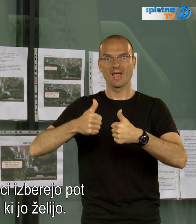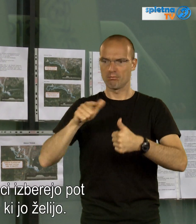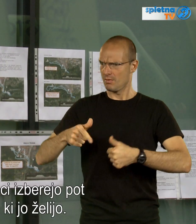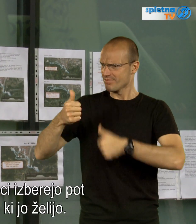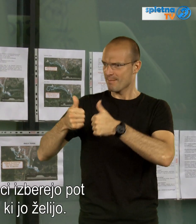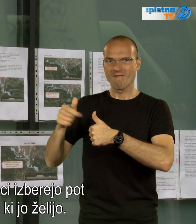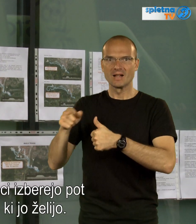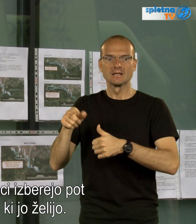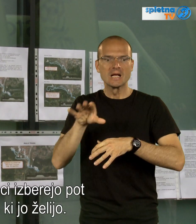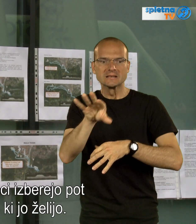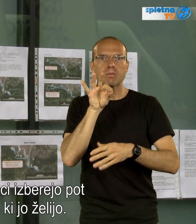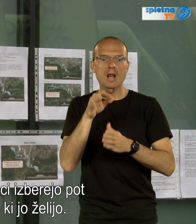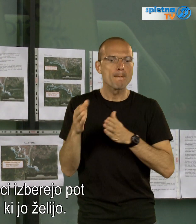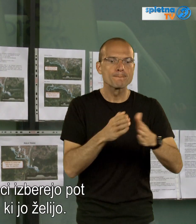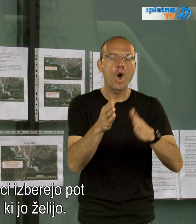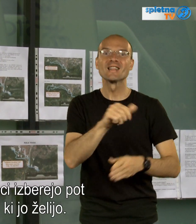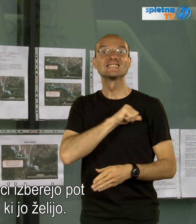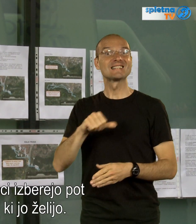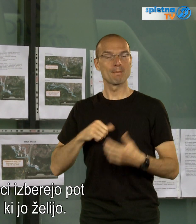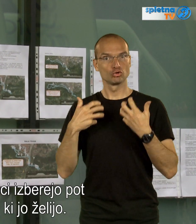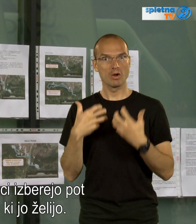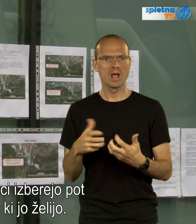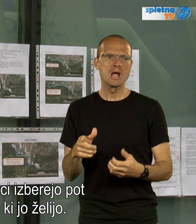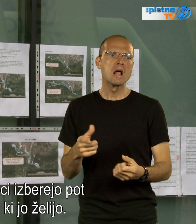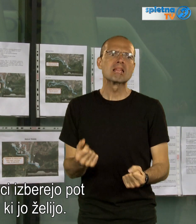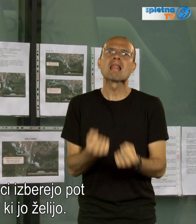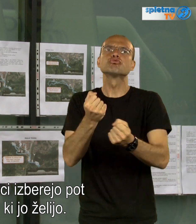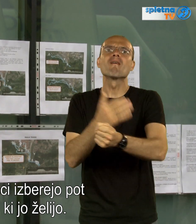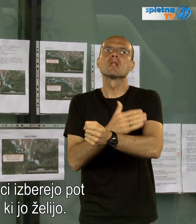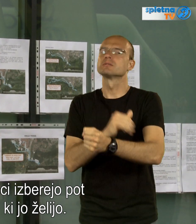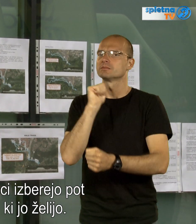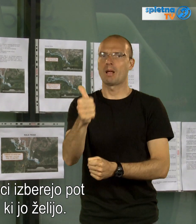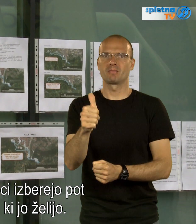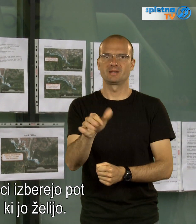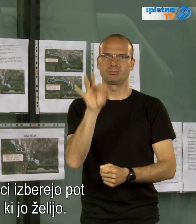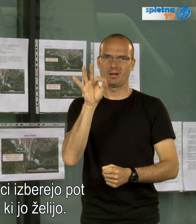pač izberejo pot, ki jo sami želijo in tudi težavnost, ki si jo sami izberejo.